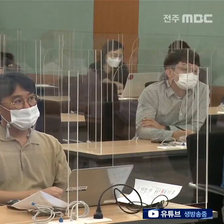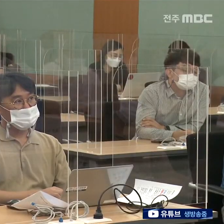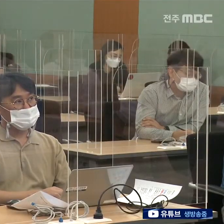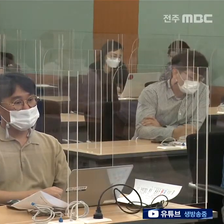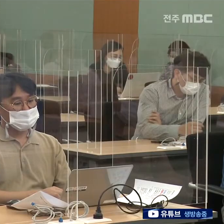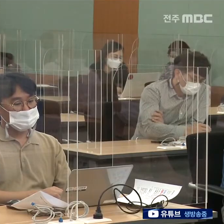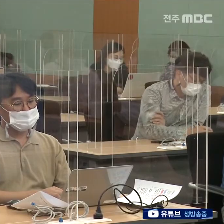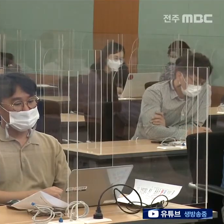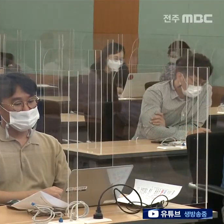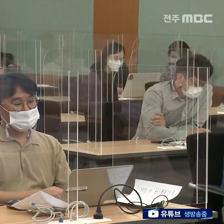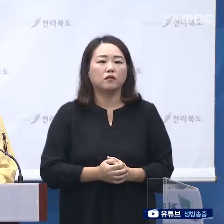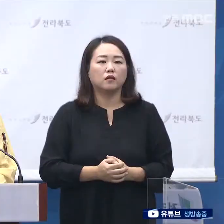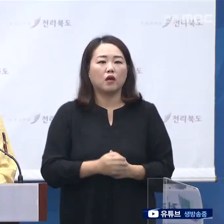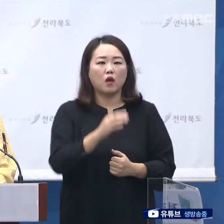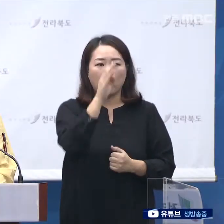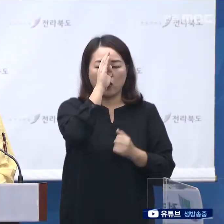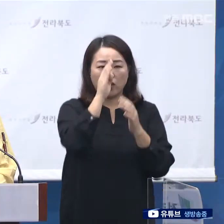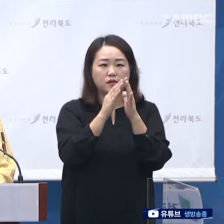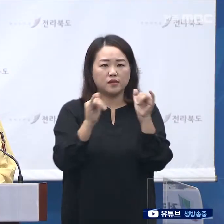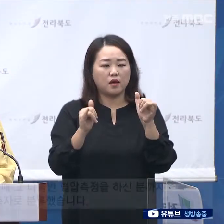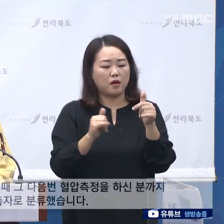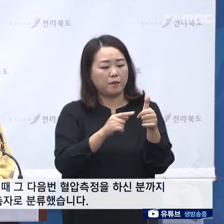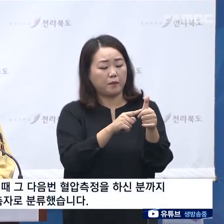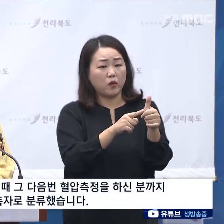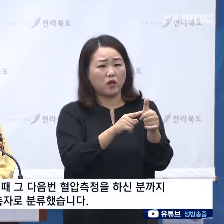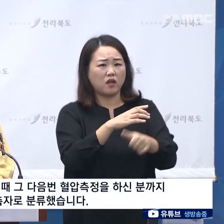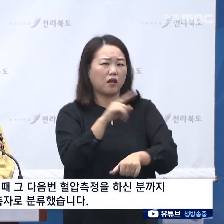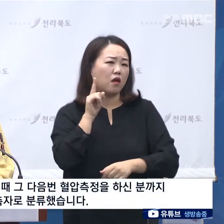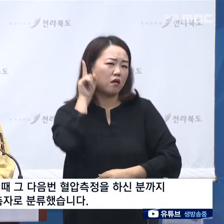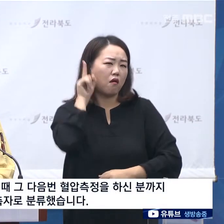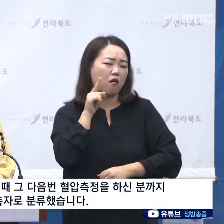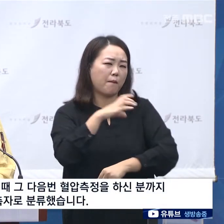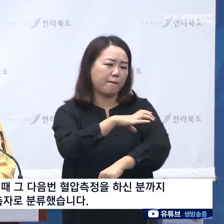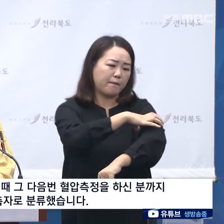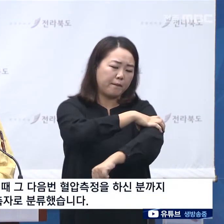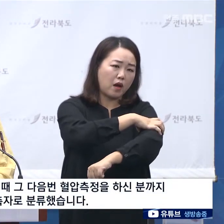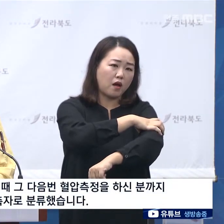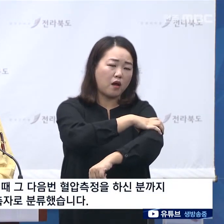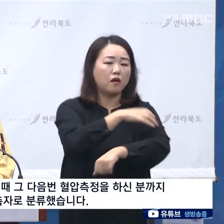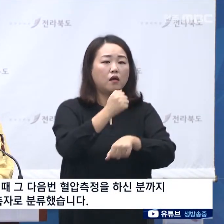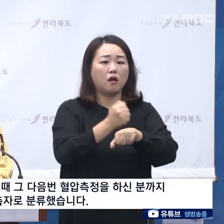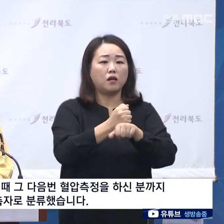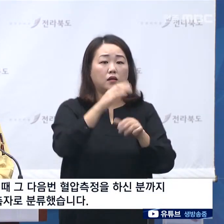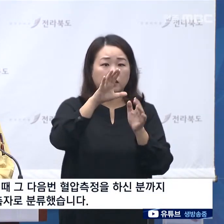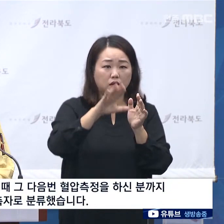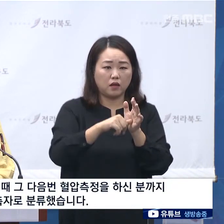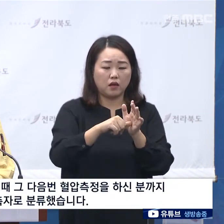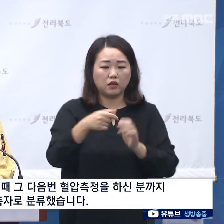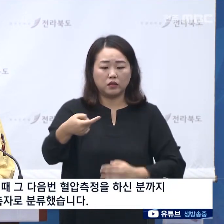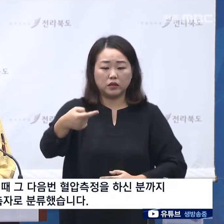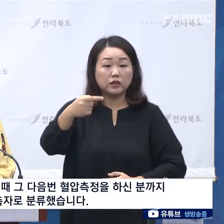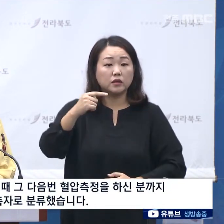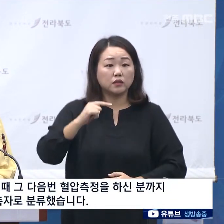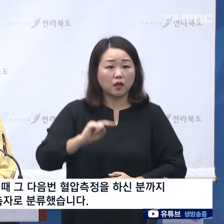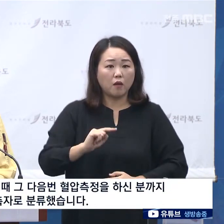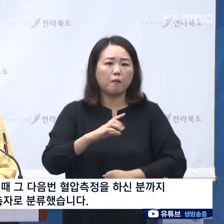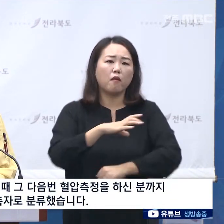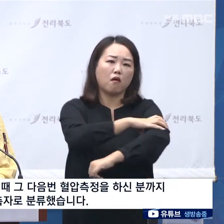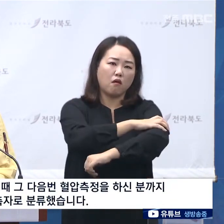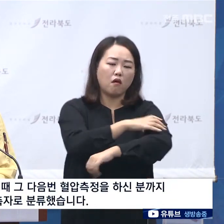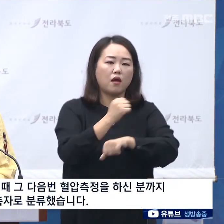못하고 있습니다 혈압 측정은 왔을 때 그 다음번 허락 축적을 하시는 분이 라든지